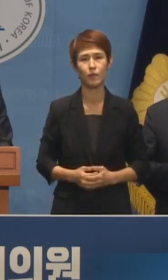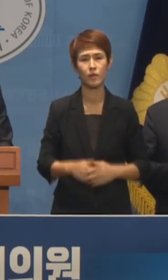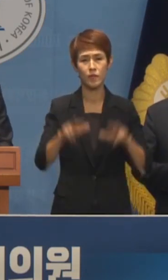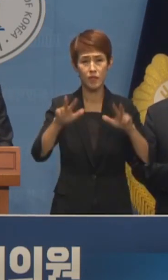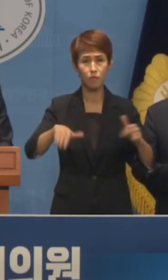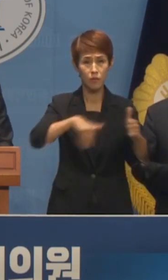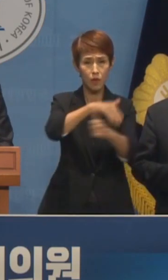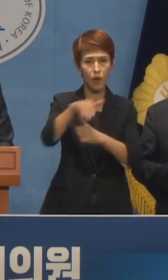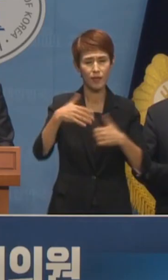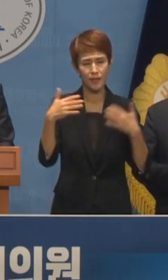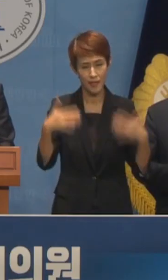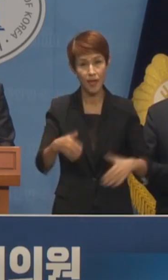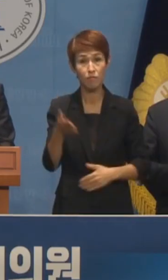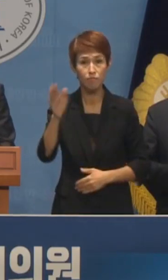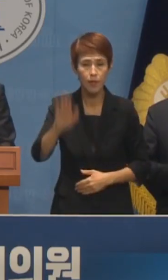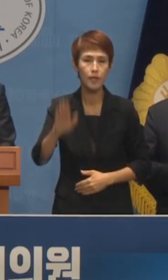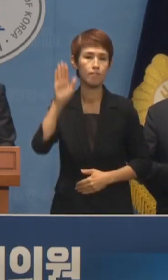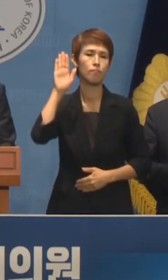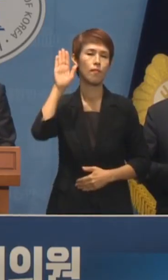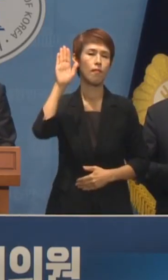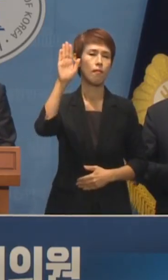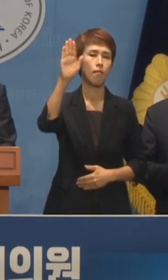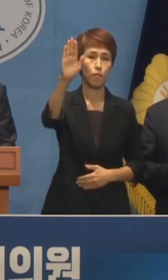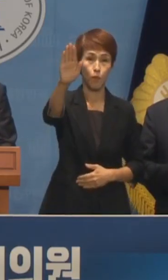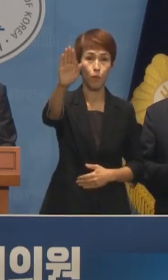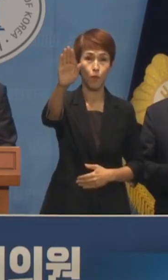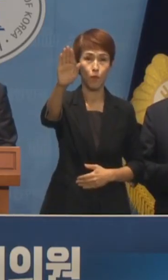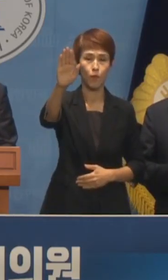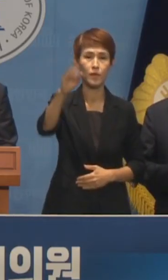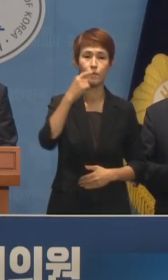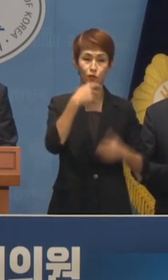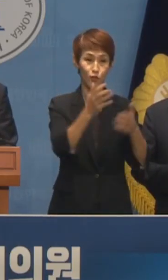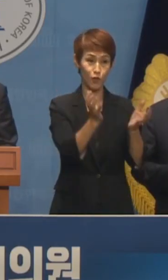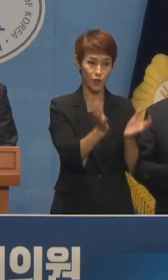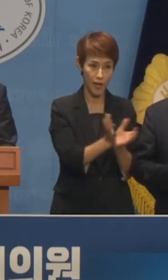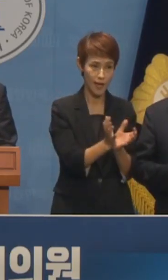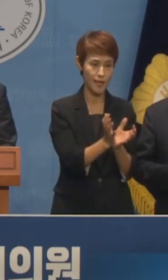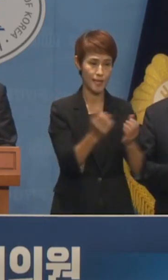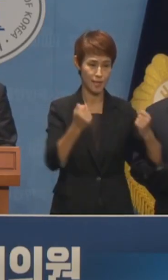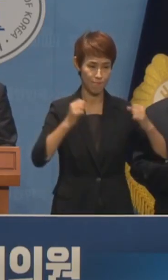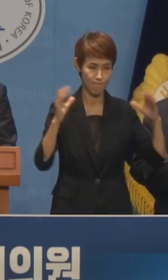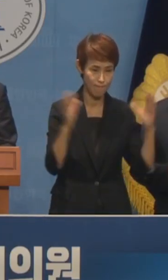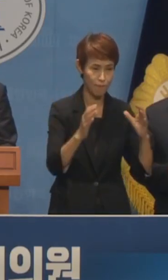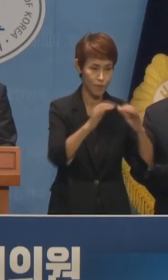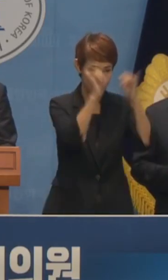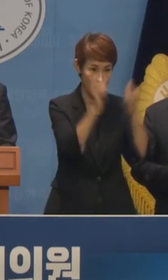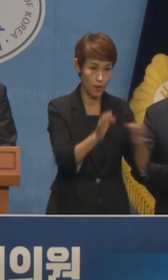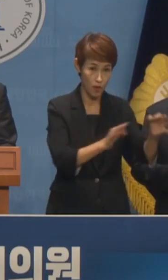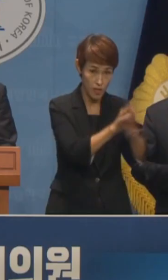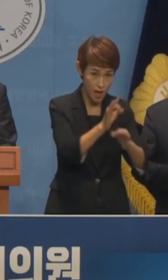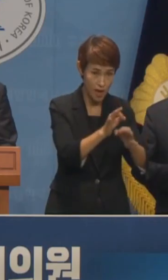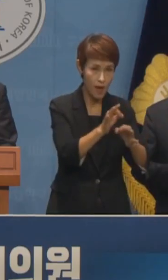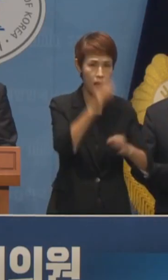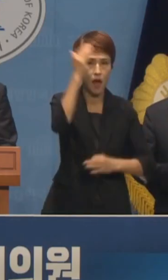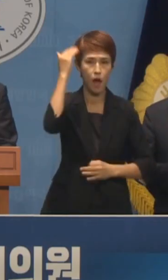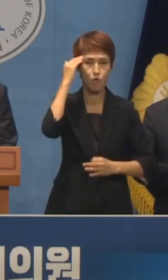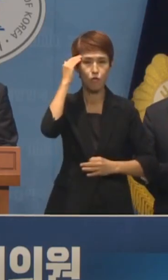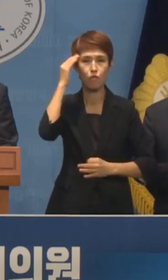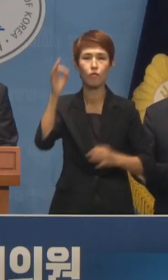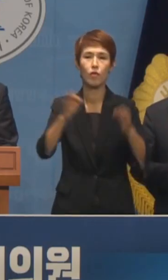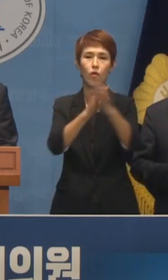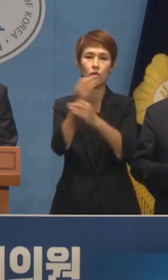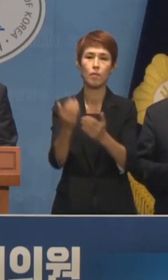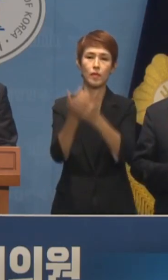모르지만 머지않아 그때가 오면 민주당이 키워온 사회적 경제가 대한민국 발전의 기둥이